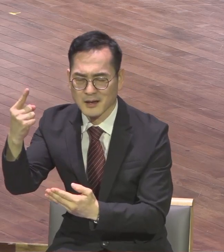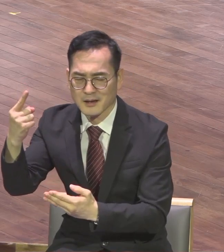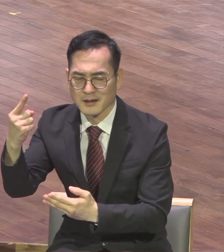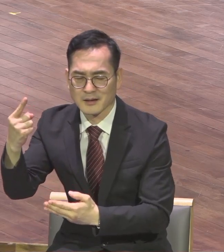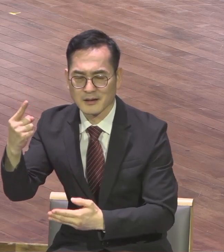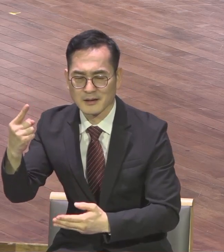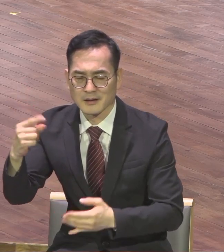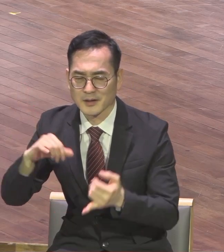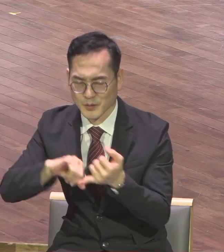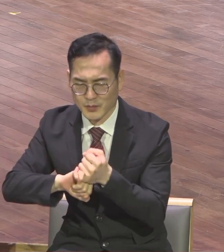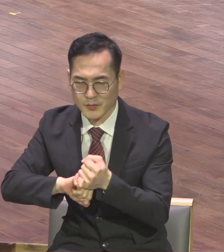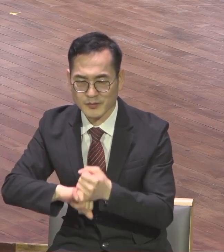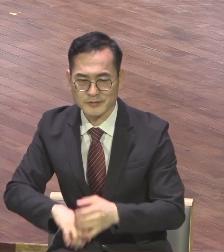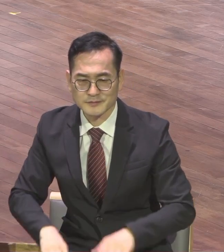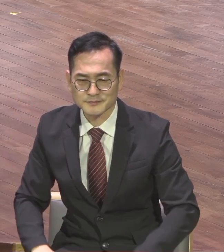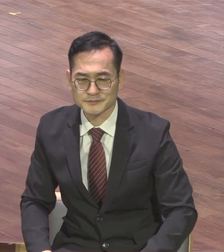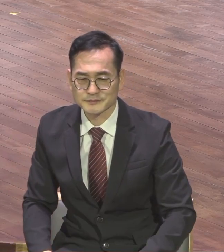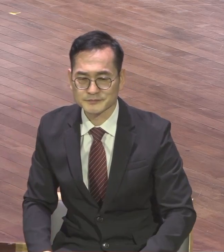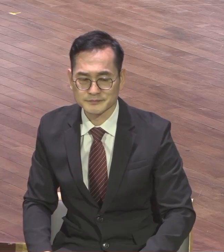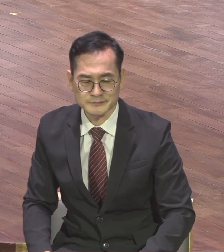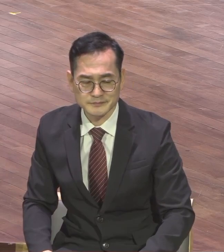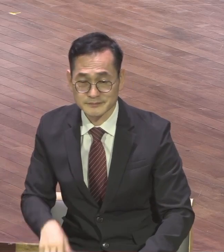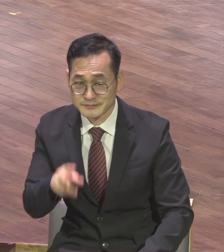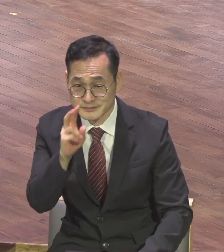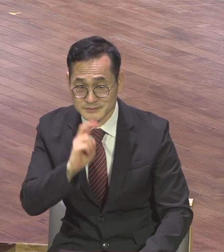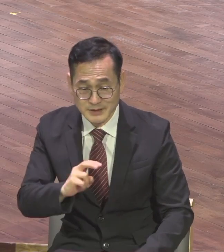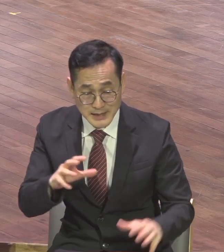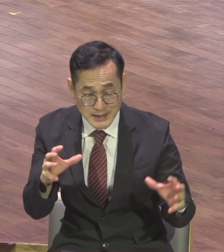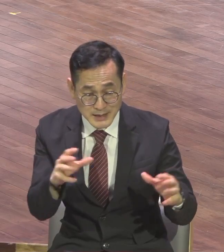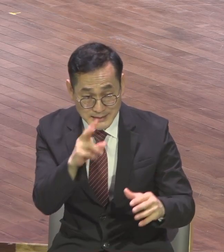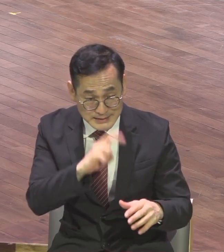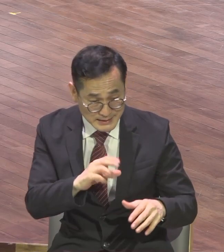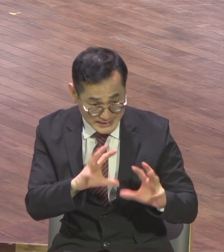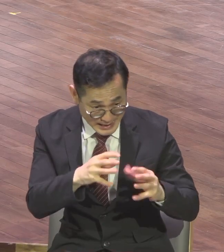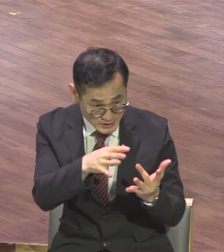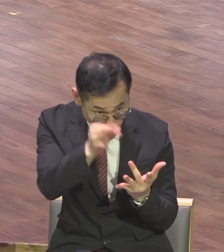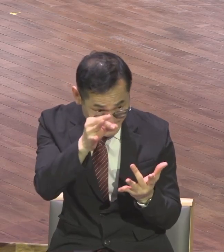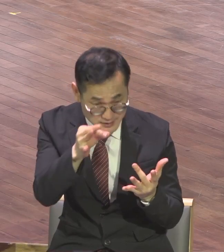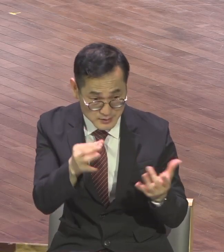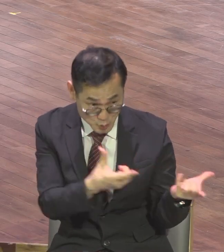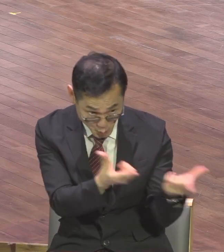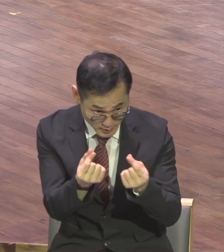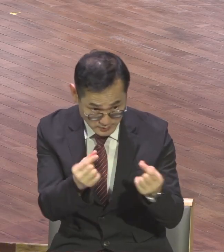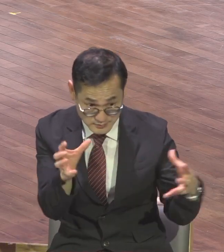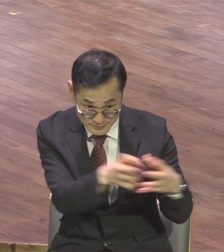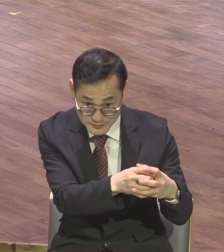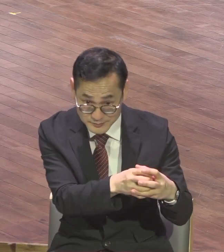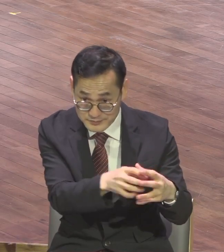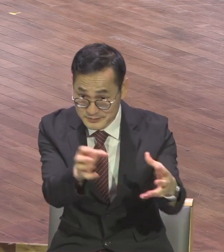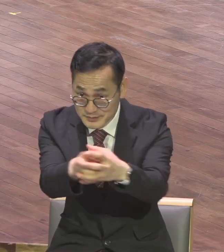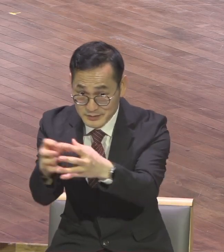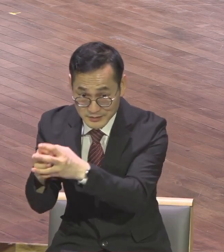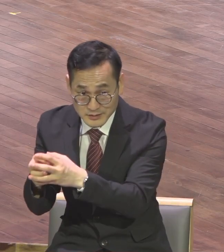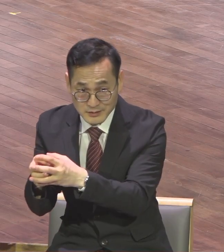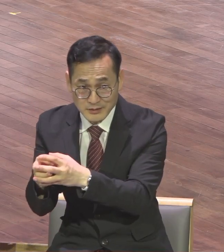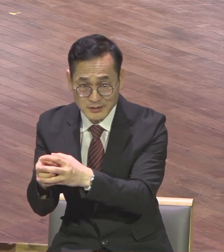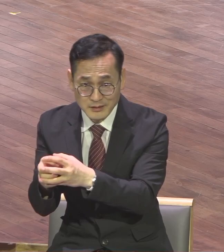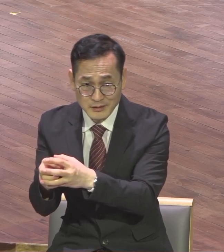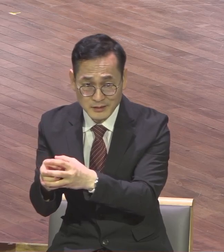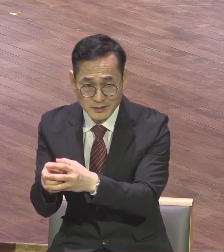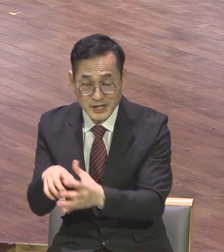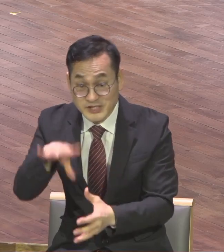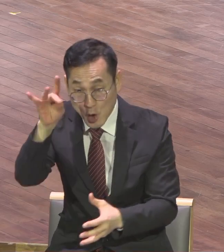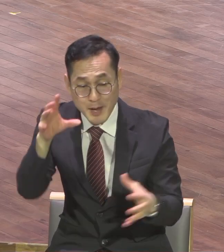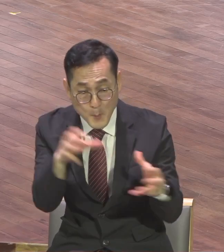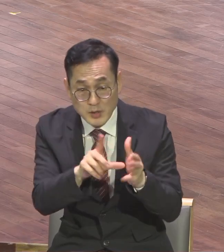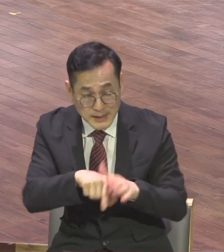통해서 첫 모임에 참석하지 못한 분들은 앞으로 진행되는 이 대륙별 찬양대회 다 참석하시기